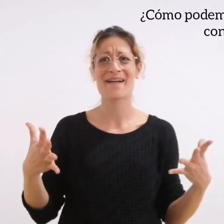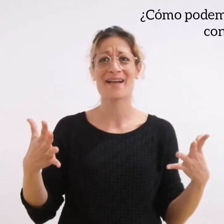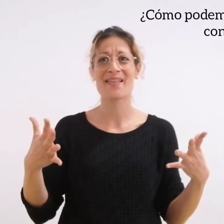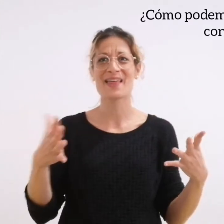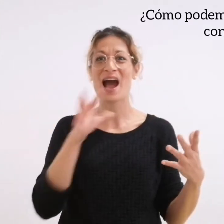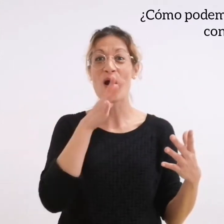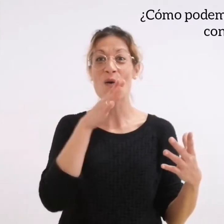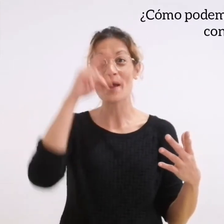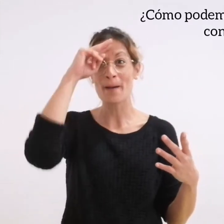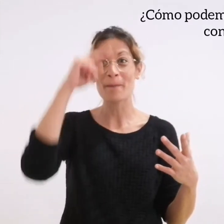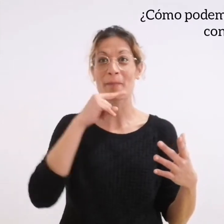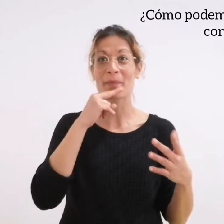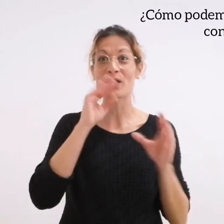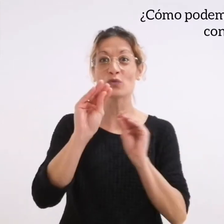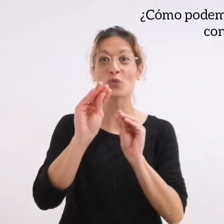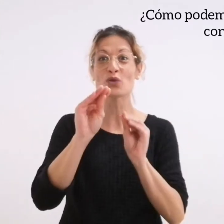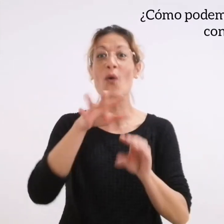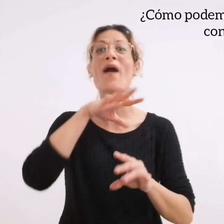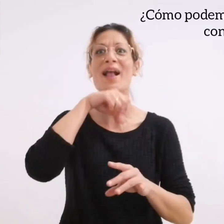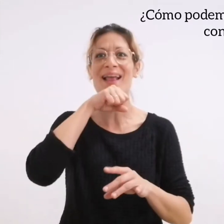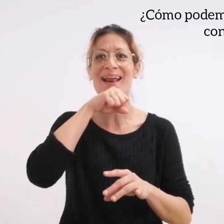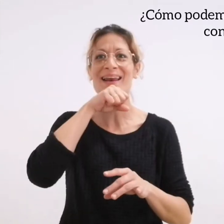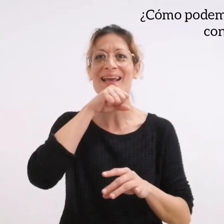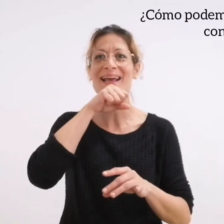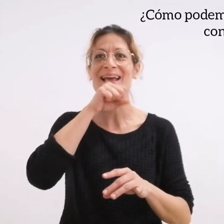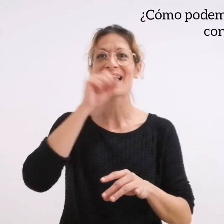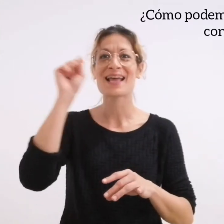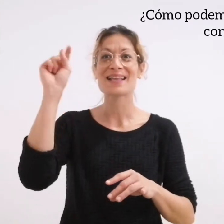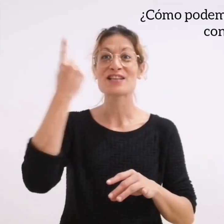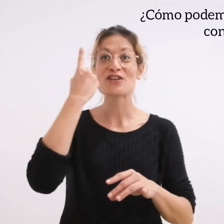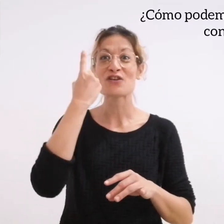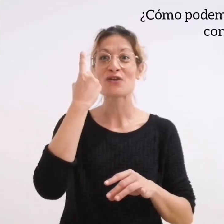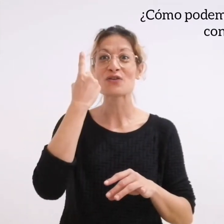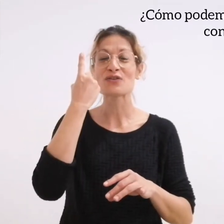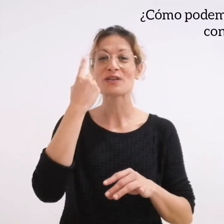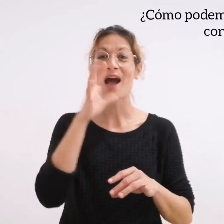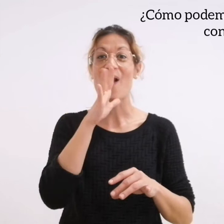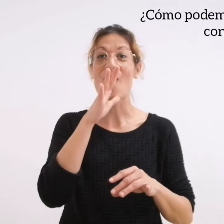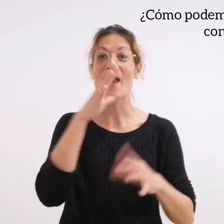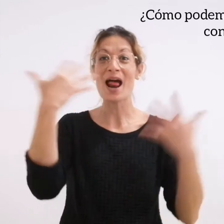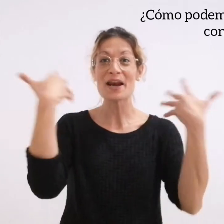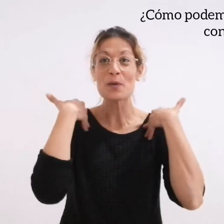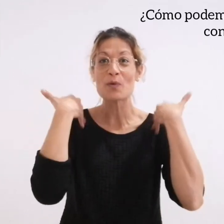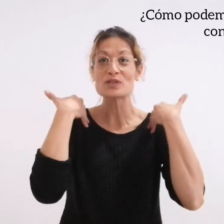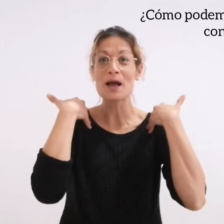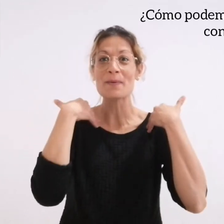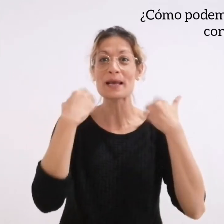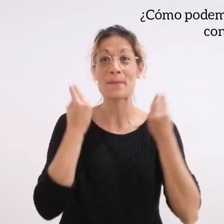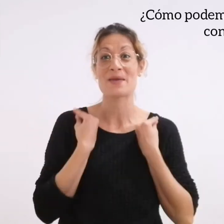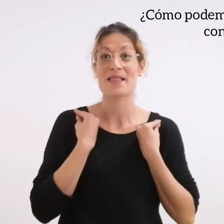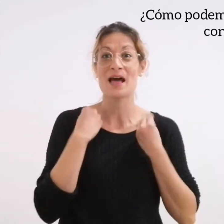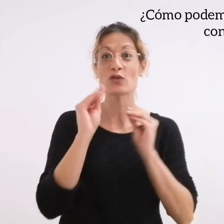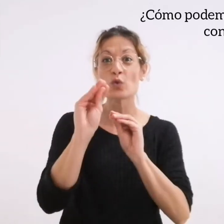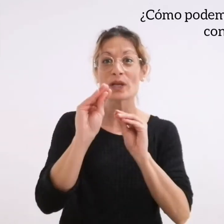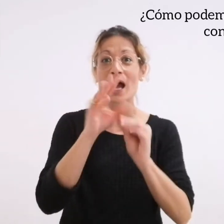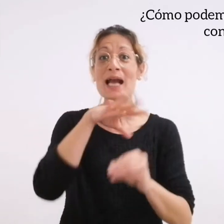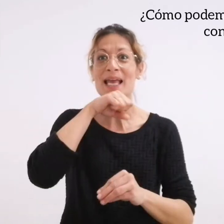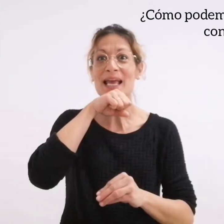Padre y Él tiene responsabilidad de su vida. Los padres somos